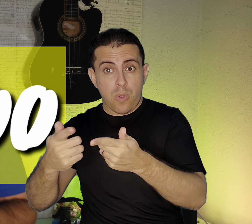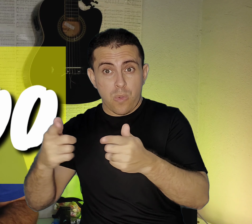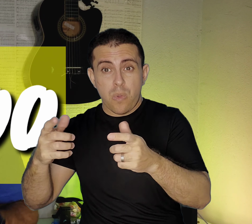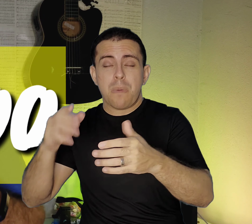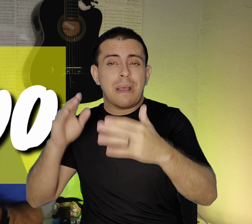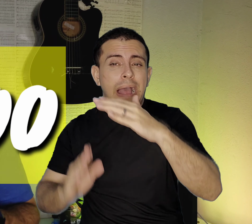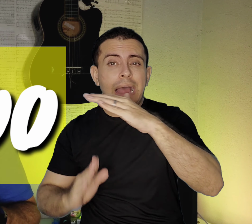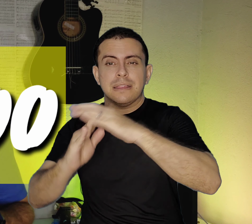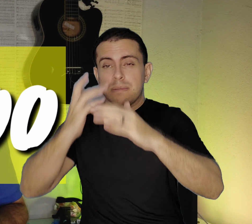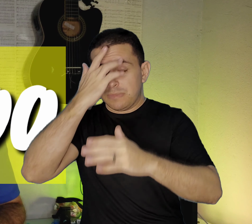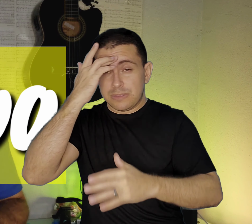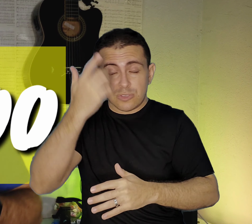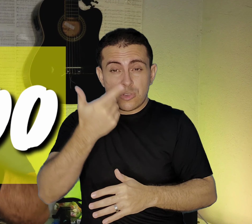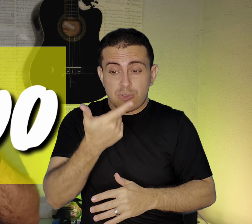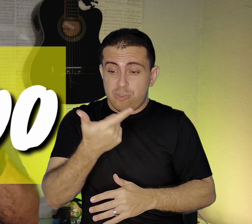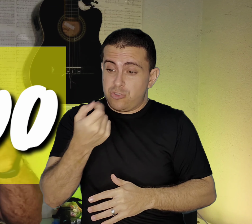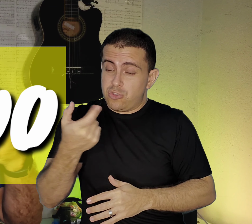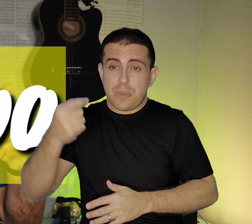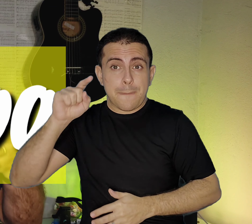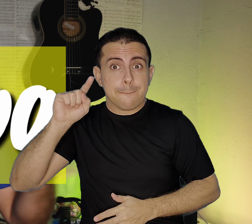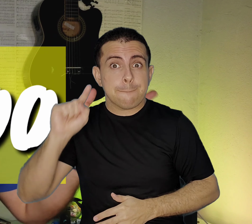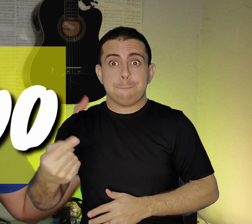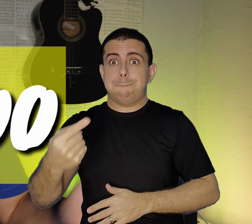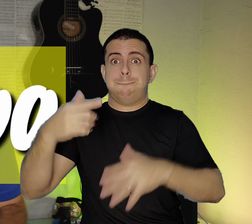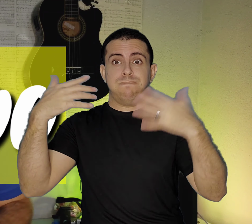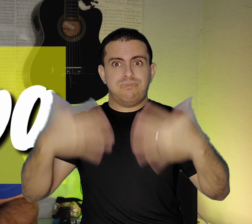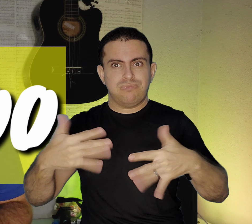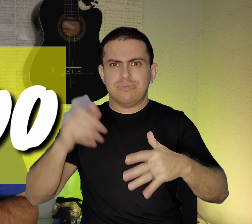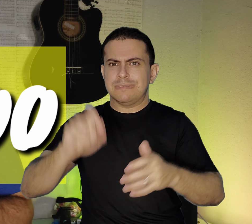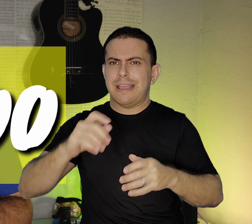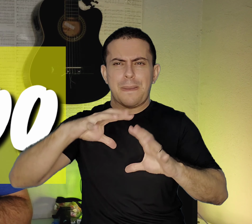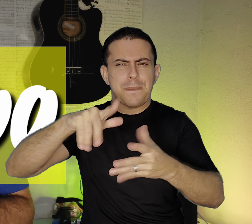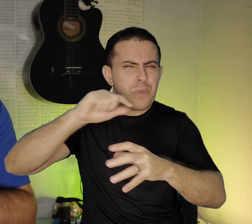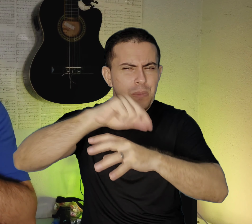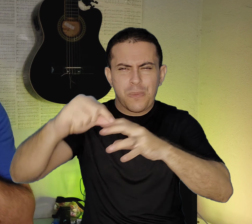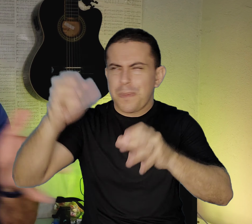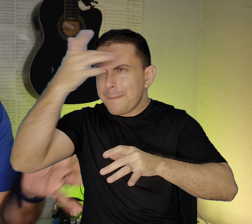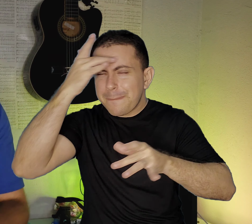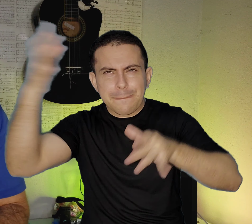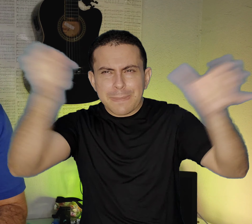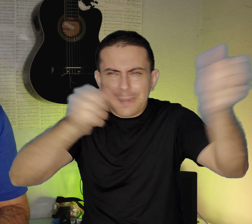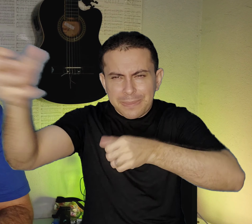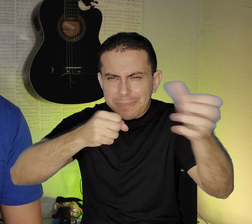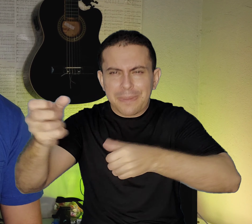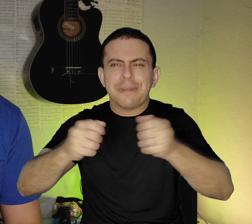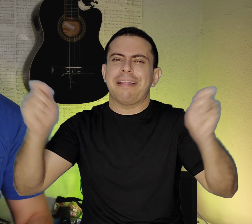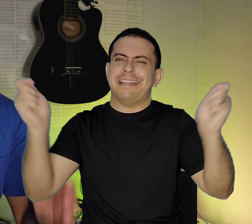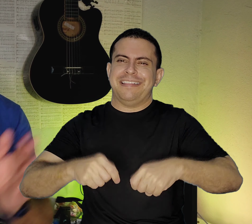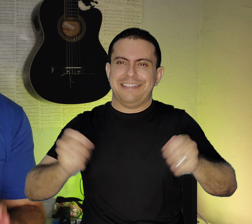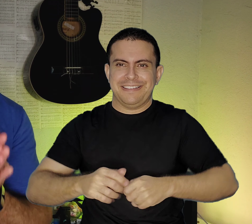20 mil pessoas Então aí dá para botar gente do mundo todo dentro Que ainda vai ter espaço